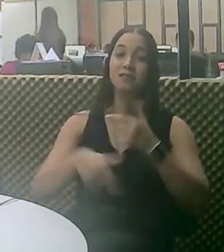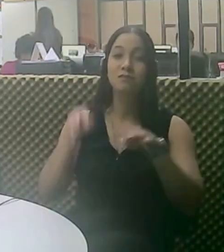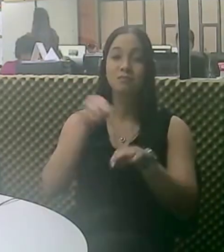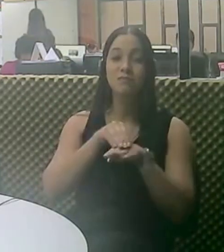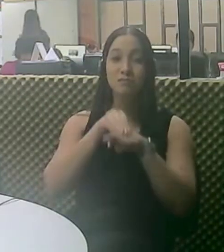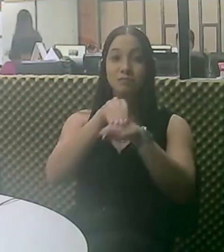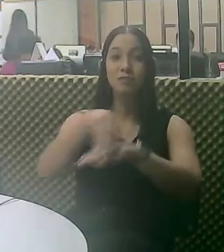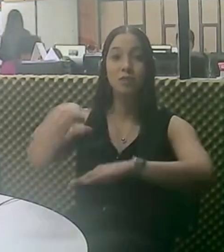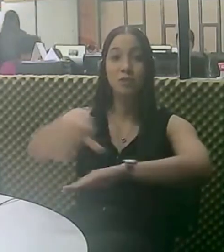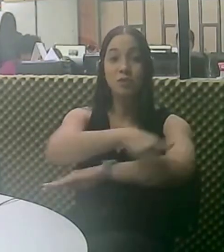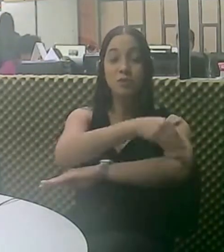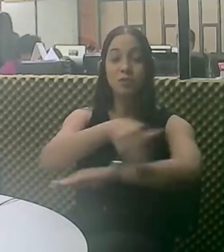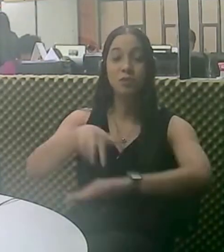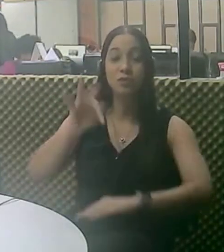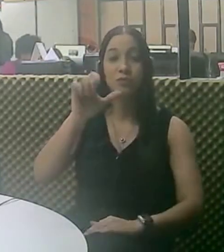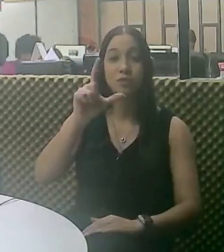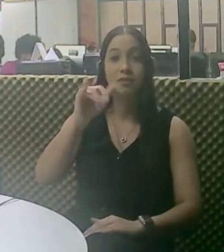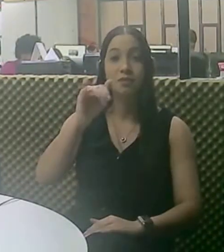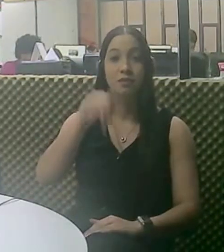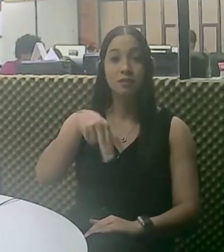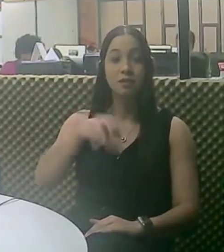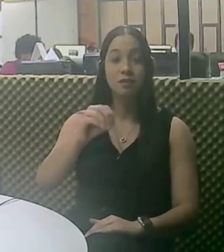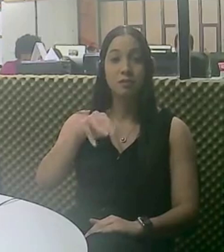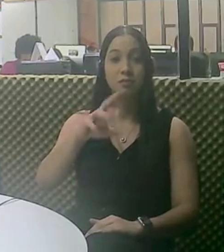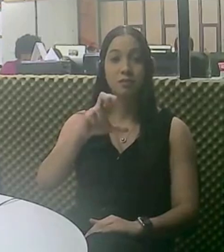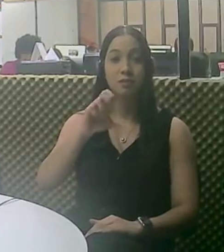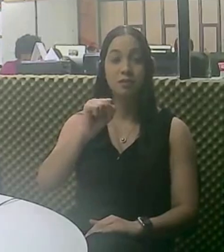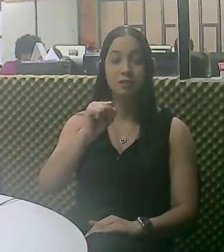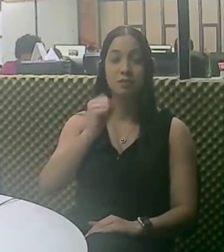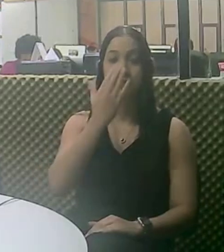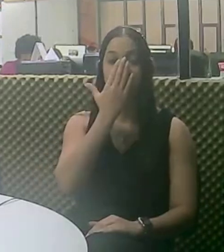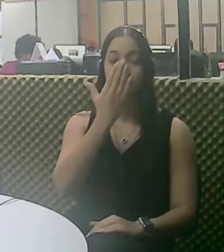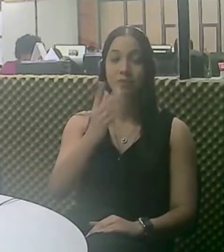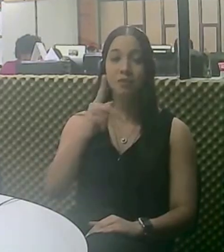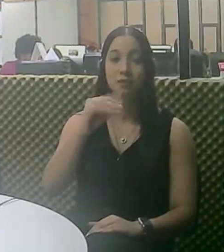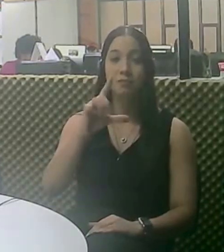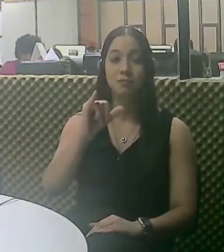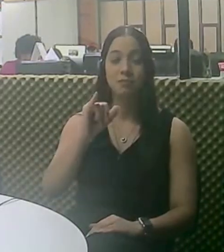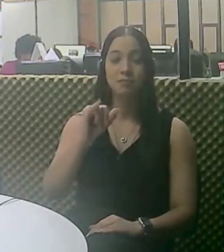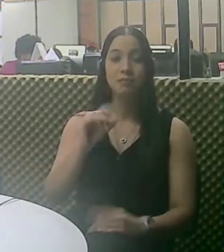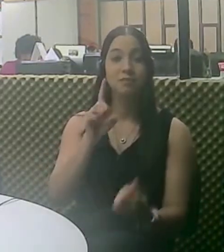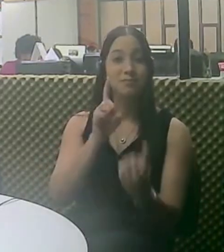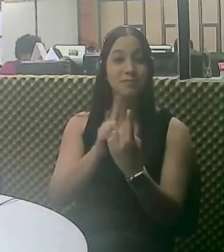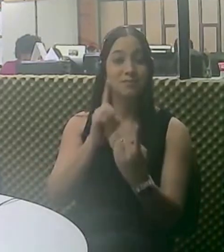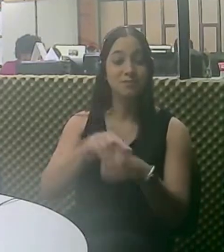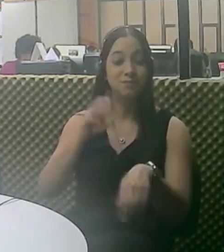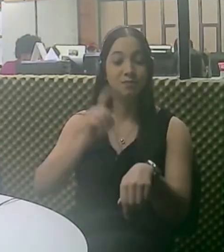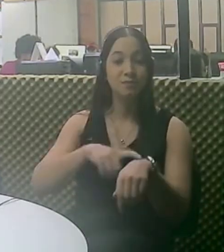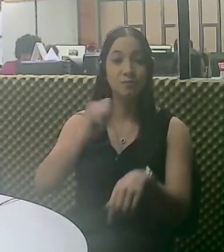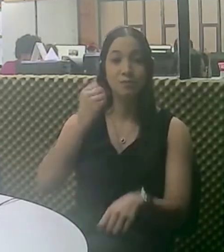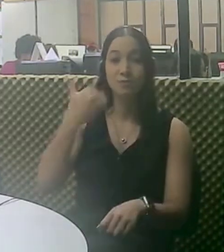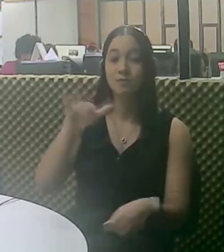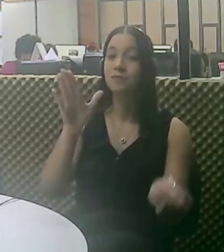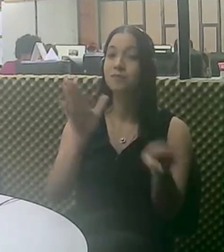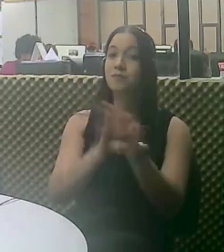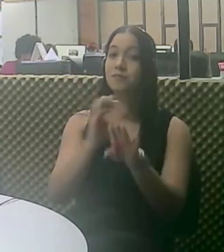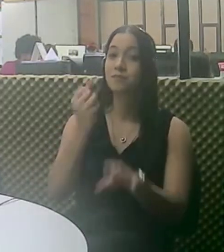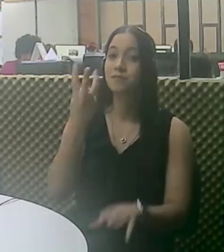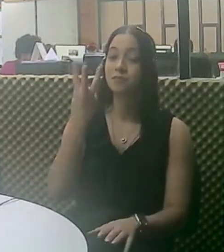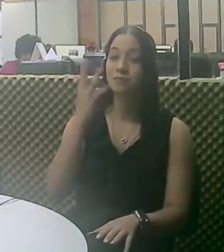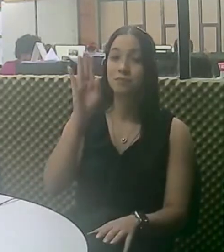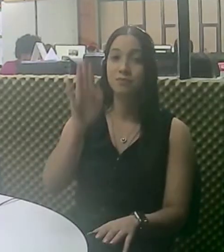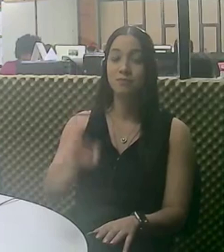itinerante atende na rua Feliciano Moraes, em frente ao poliesportivo do bairro. O atendimento acontece de 8h30 às 13